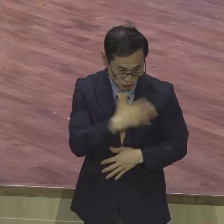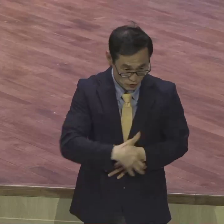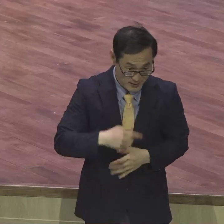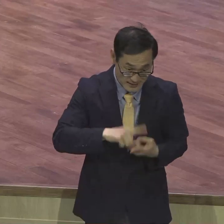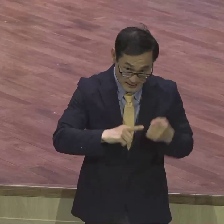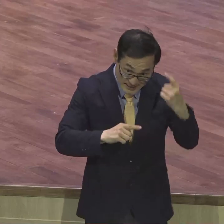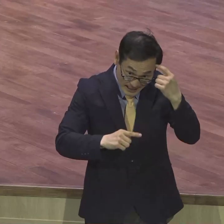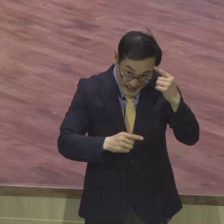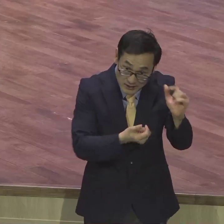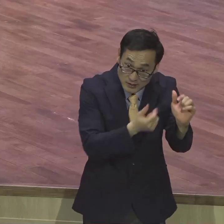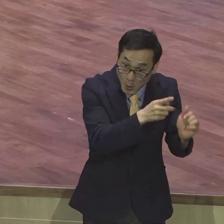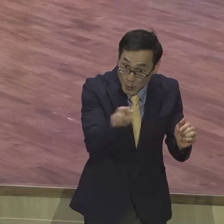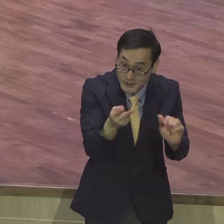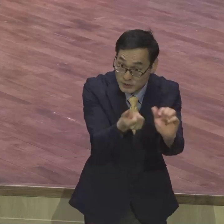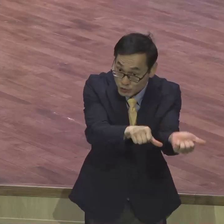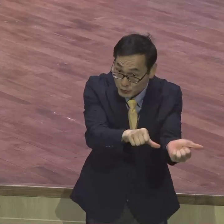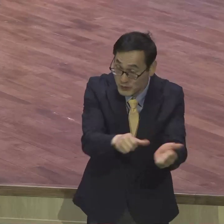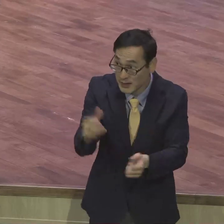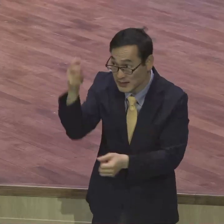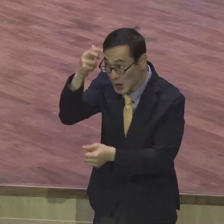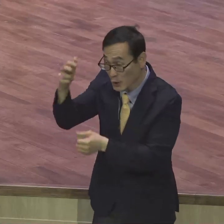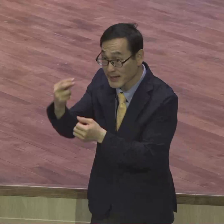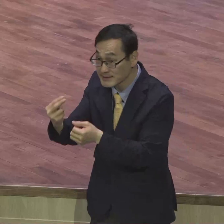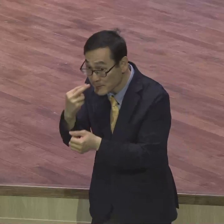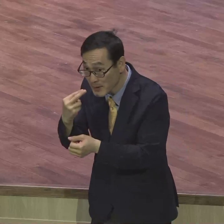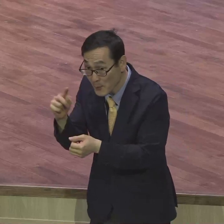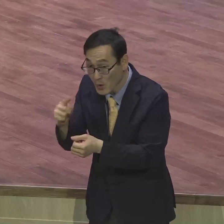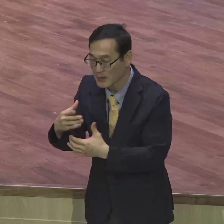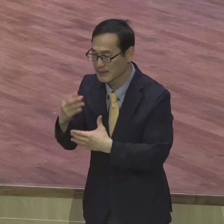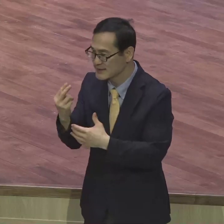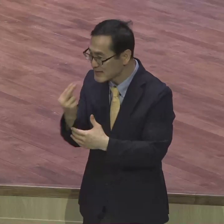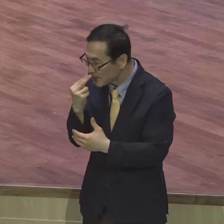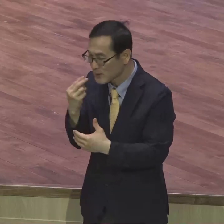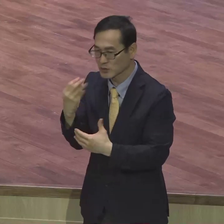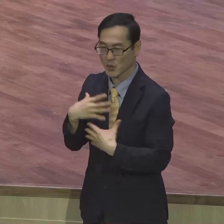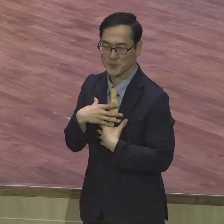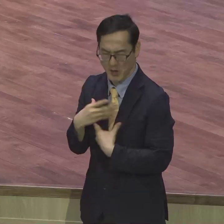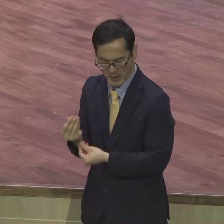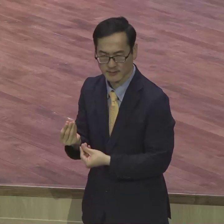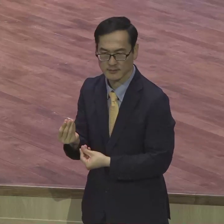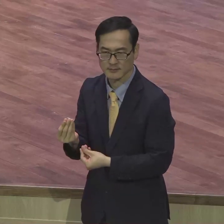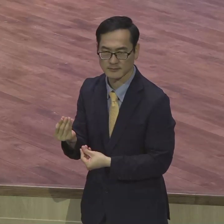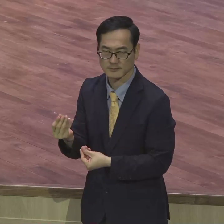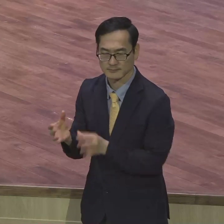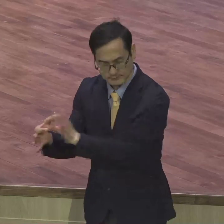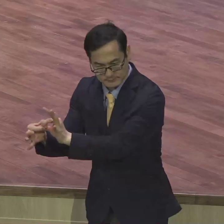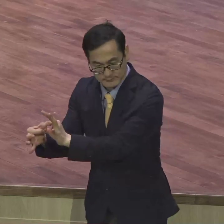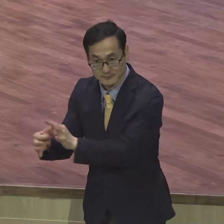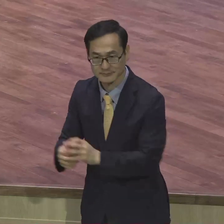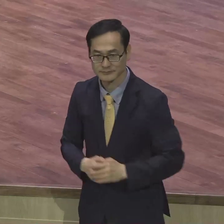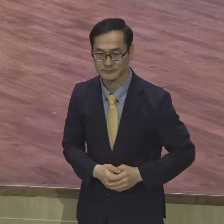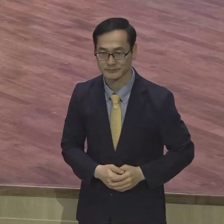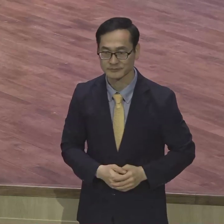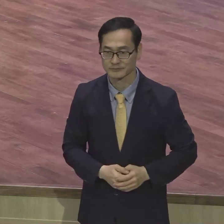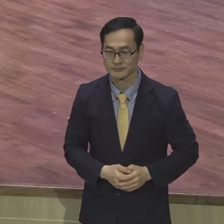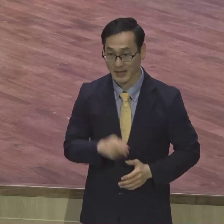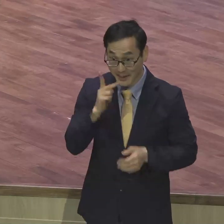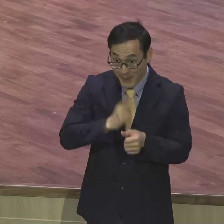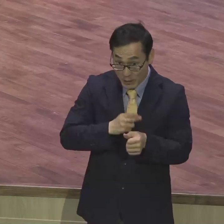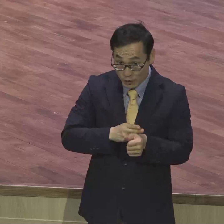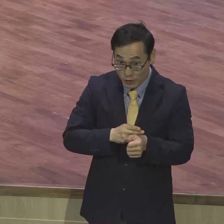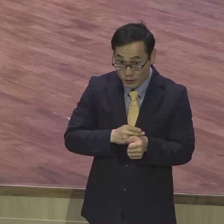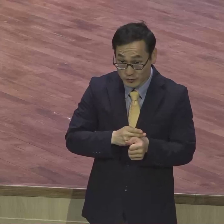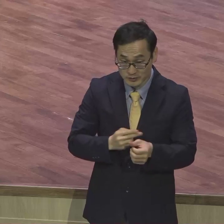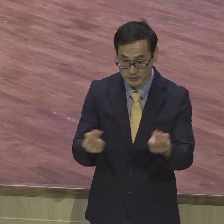영의 생각은 생명과 평안이니라. 바울이 불신자와 성령으로 거듭한 성도의